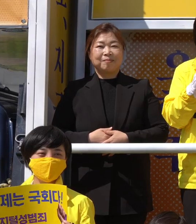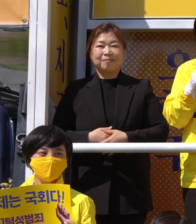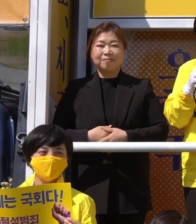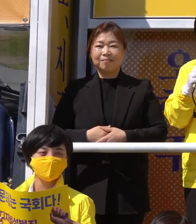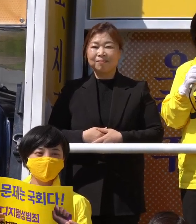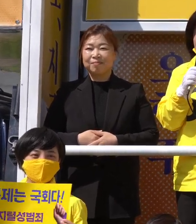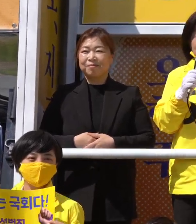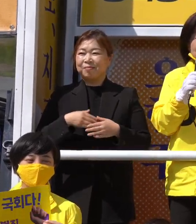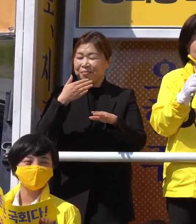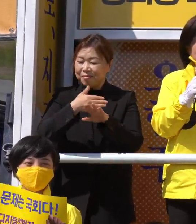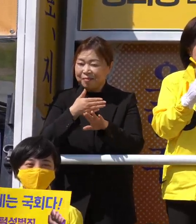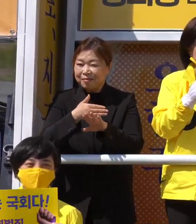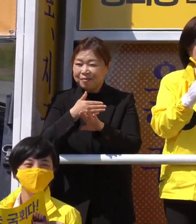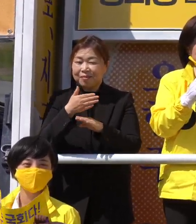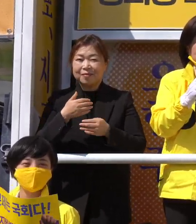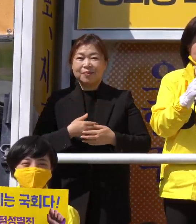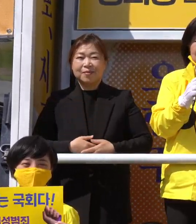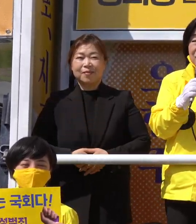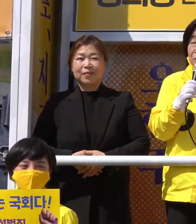네, 감사합니다.